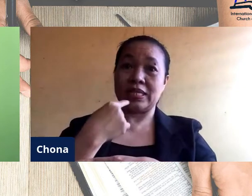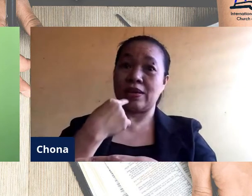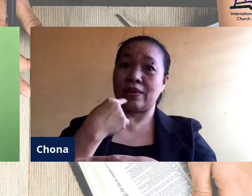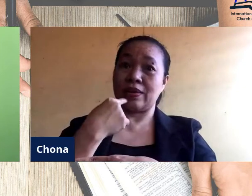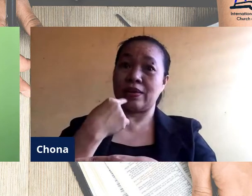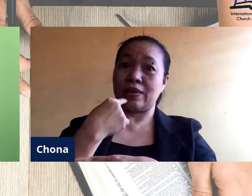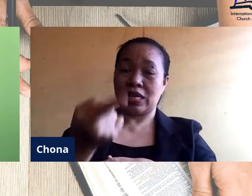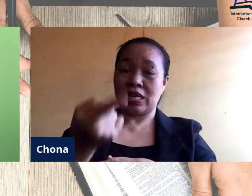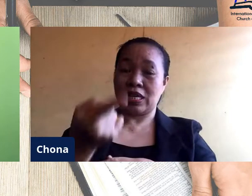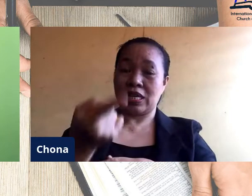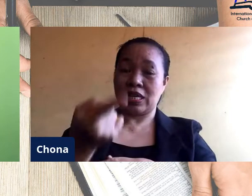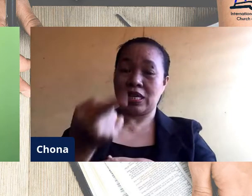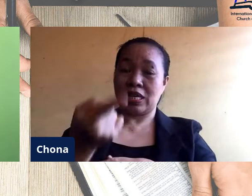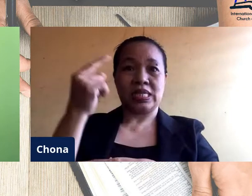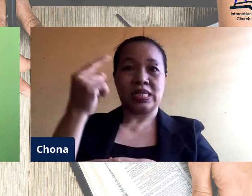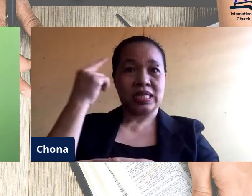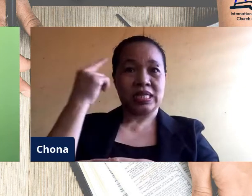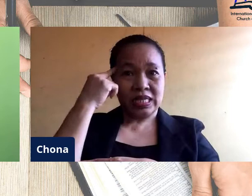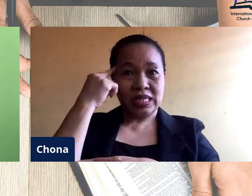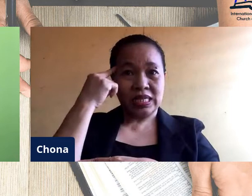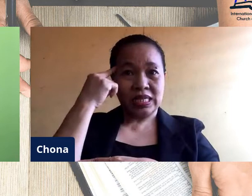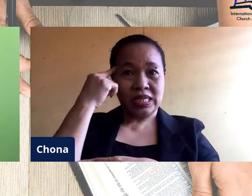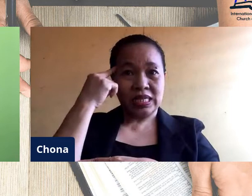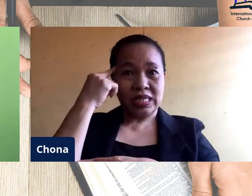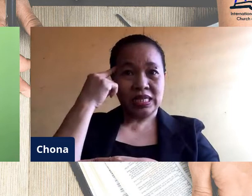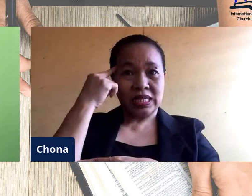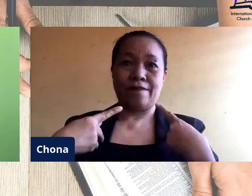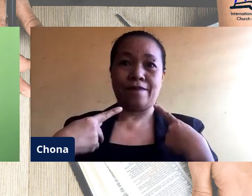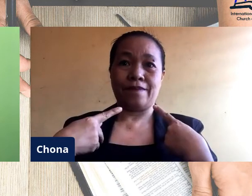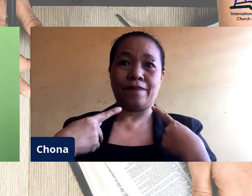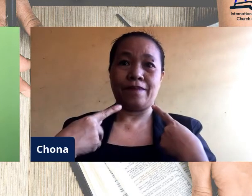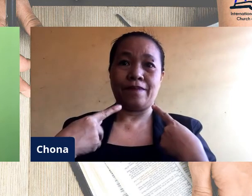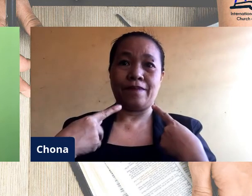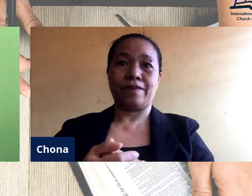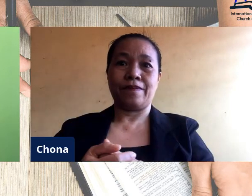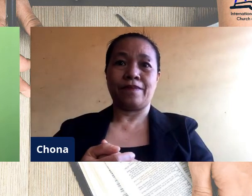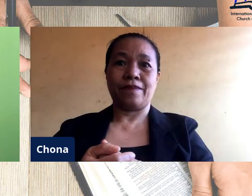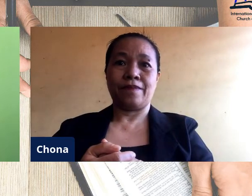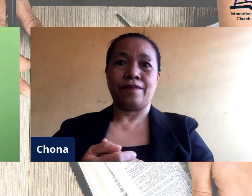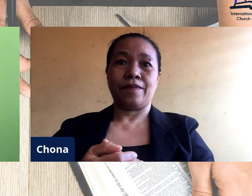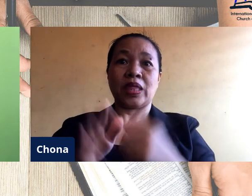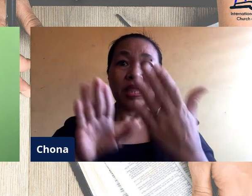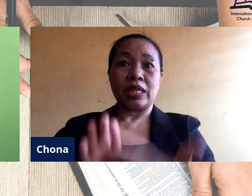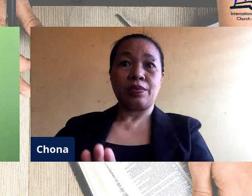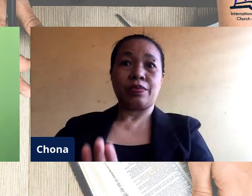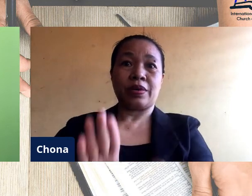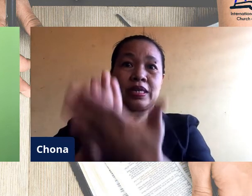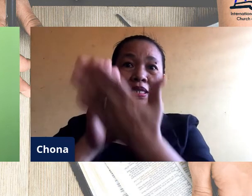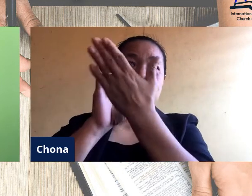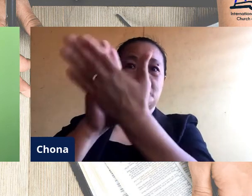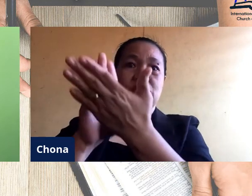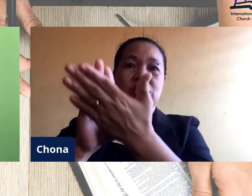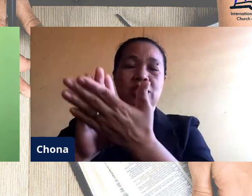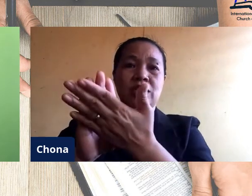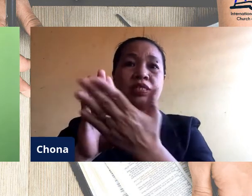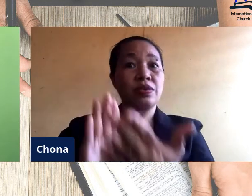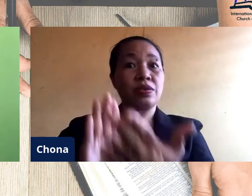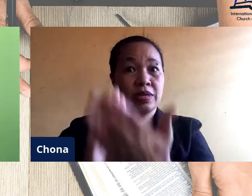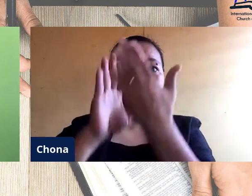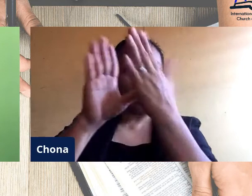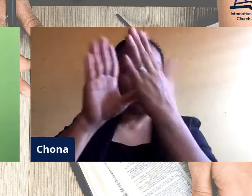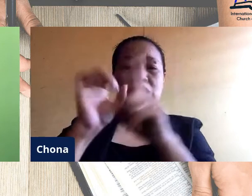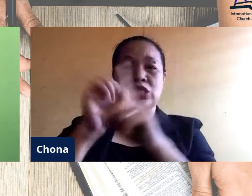present situation natin. But rather, we should the more set our focus to the things of